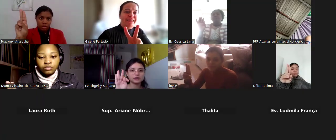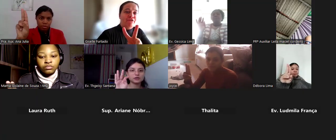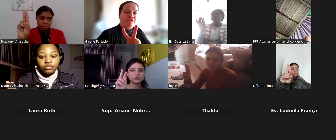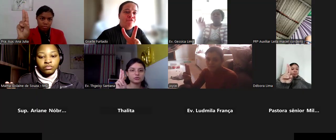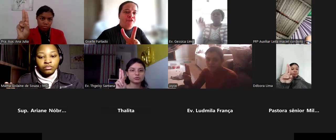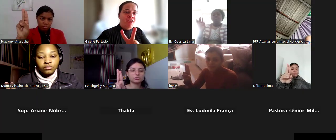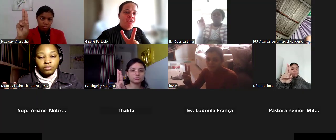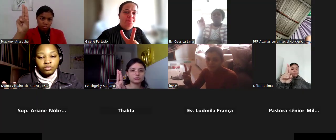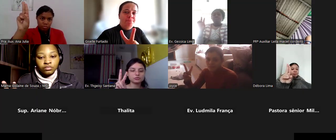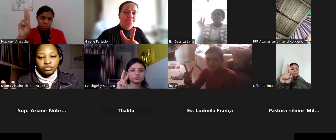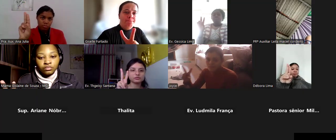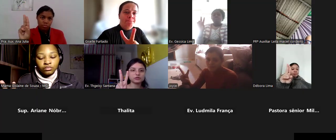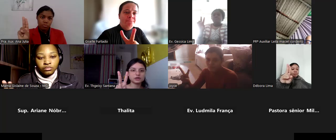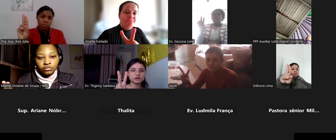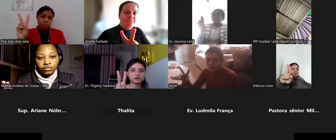Letra V.